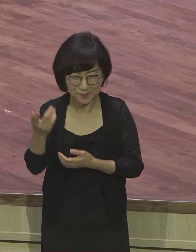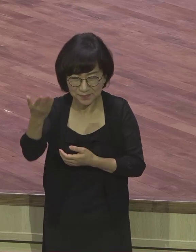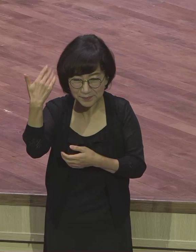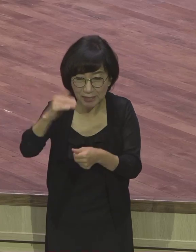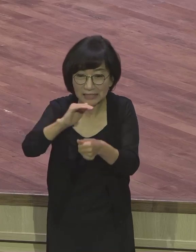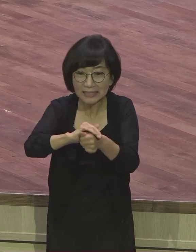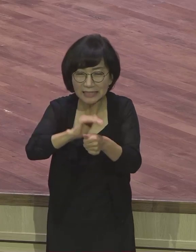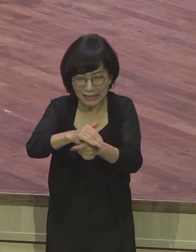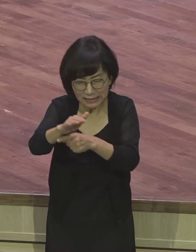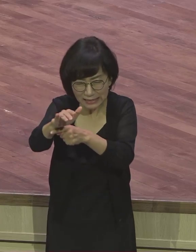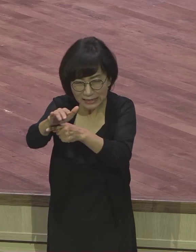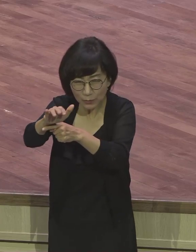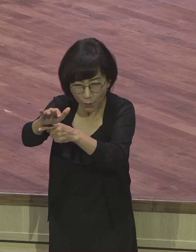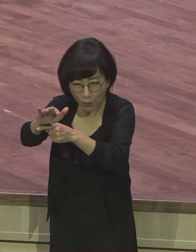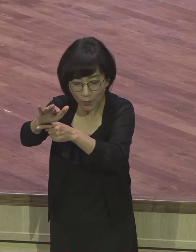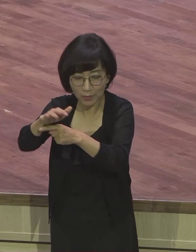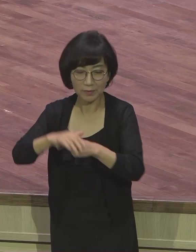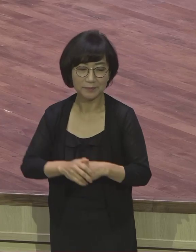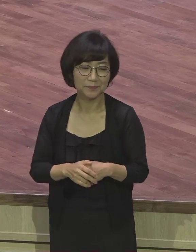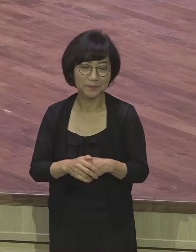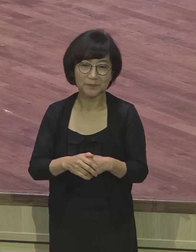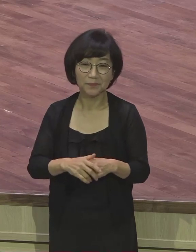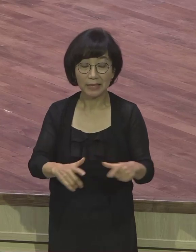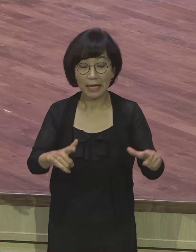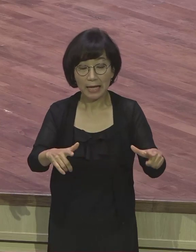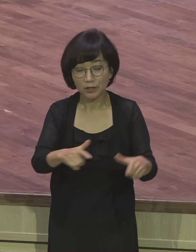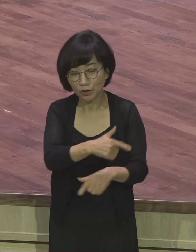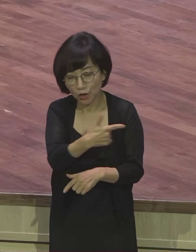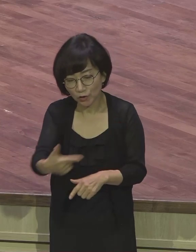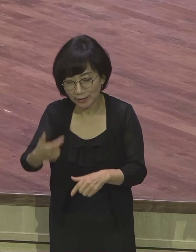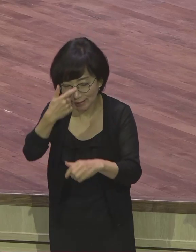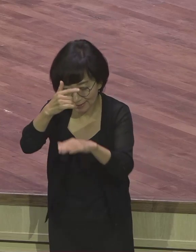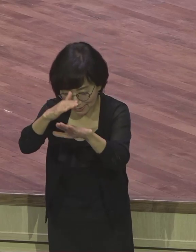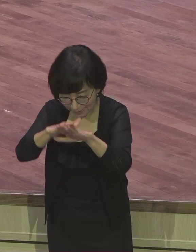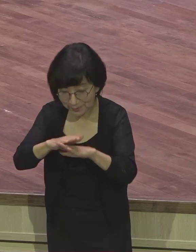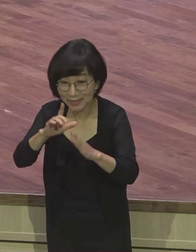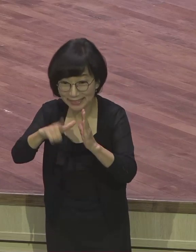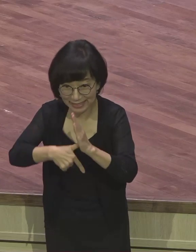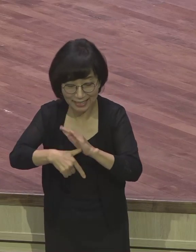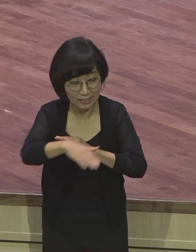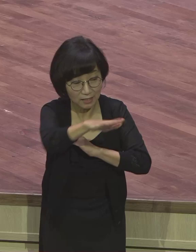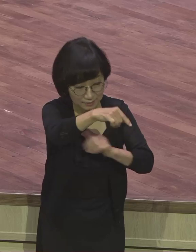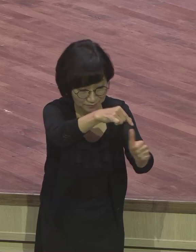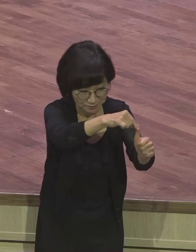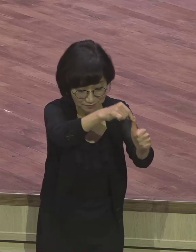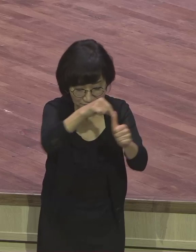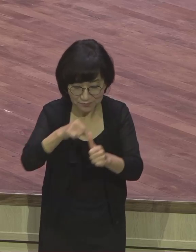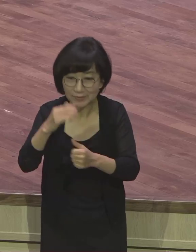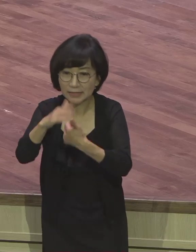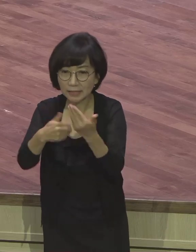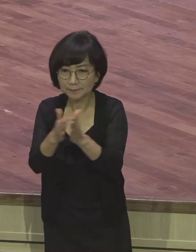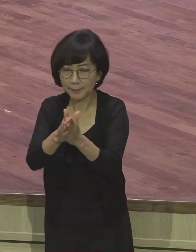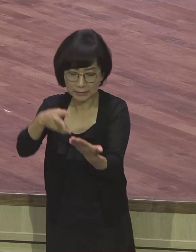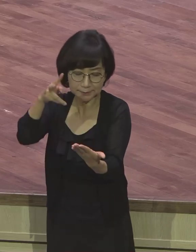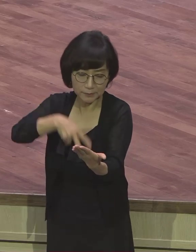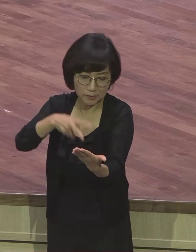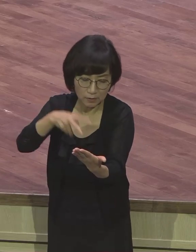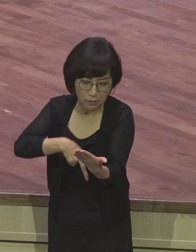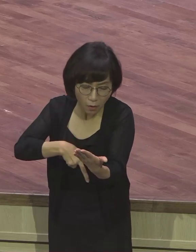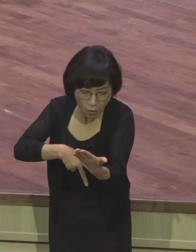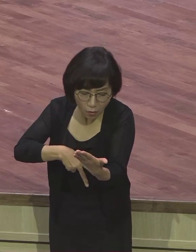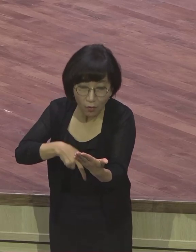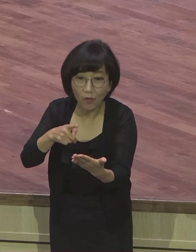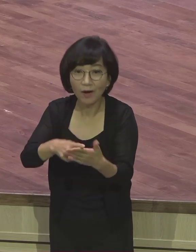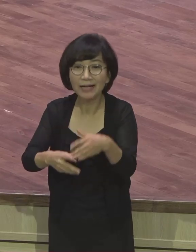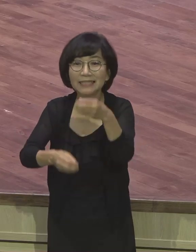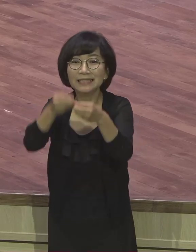경상도의 시골에서 산골에서 지역 저녁에 예배를 드렸는데, 조사가 성경 읽는데 이 본문, 그날